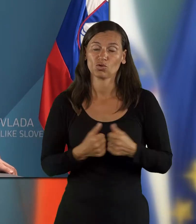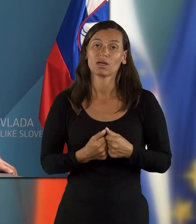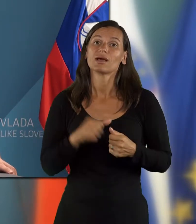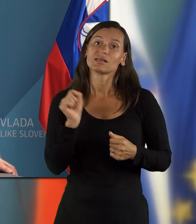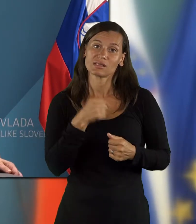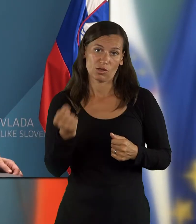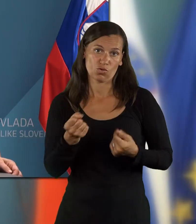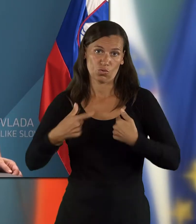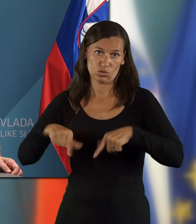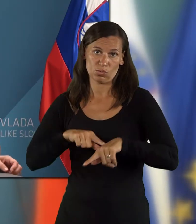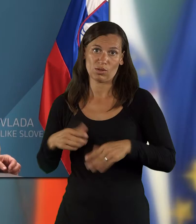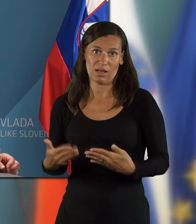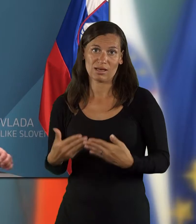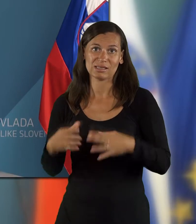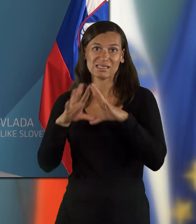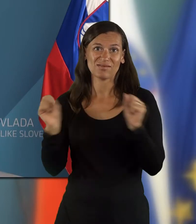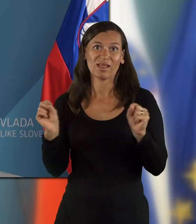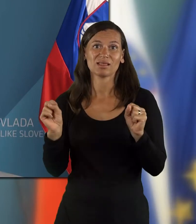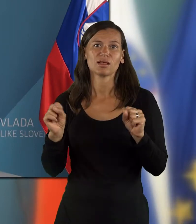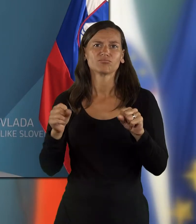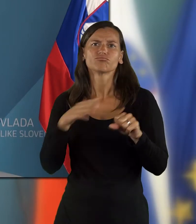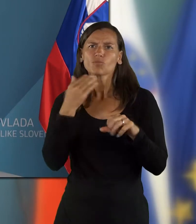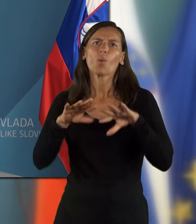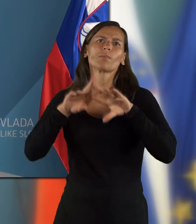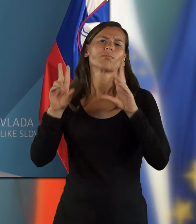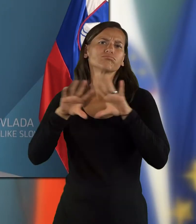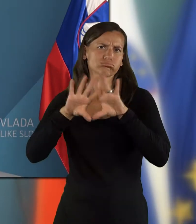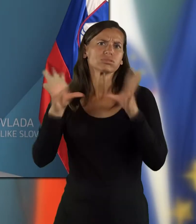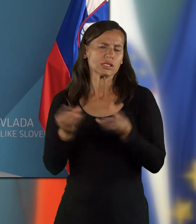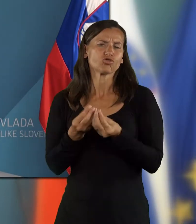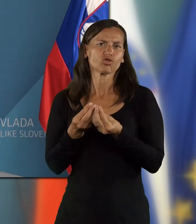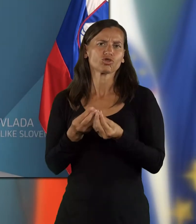tega smo danes izvedli obsežnejše prerazporeditve.